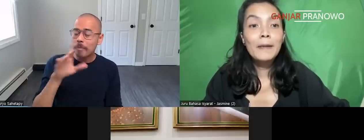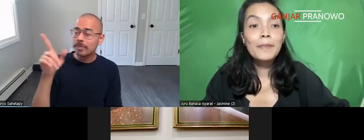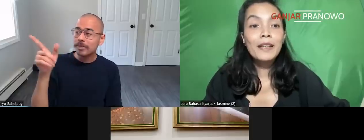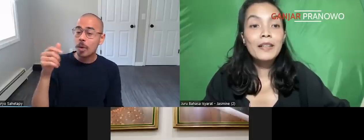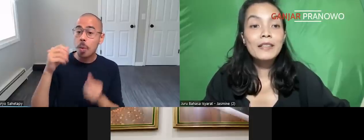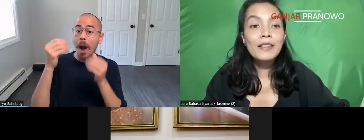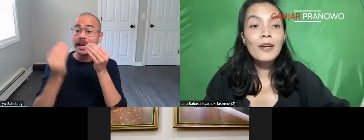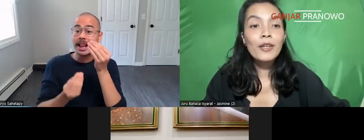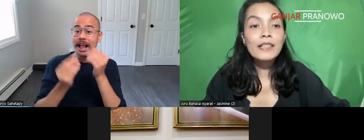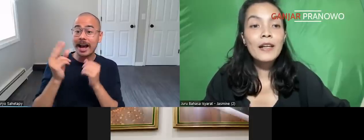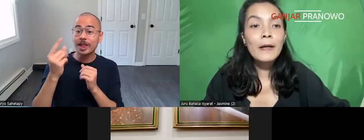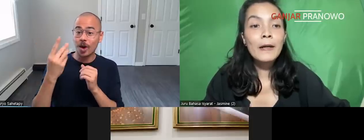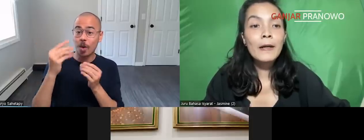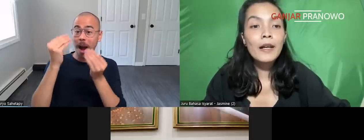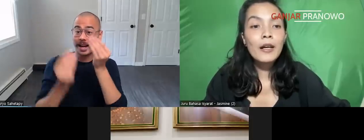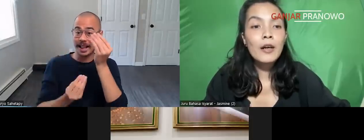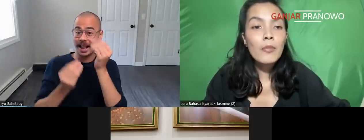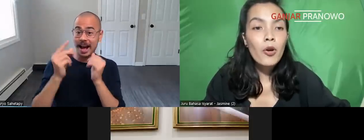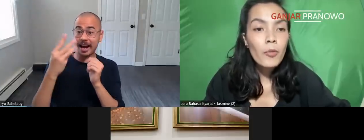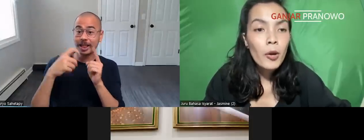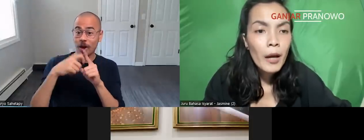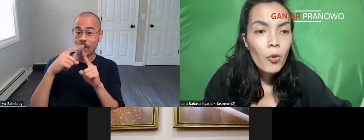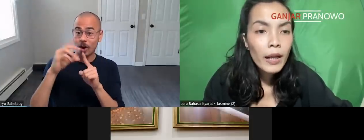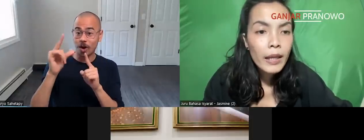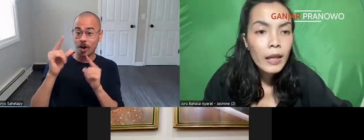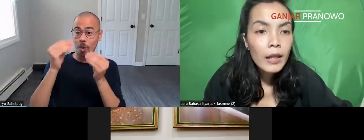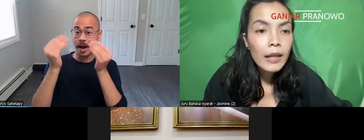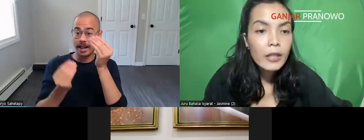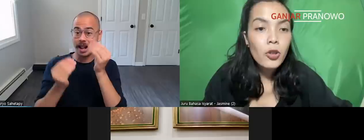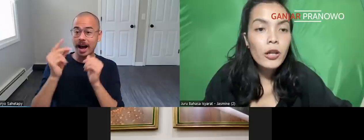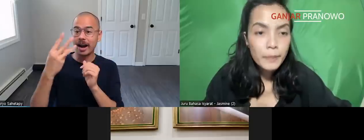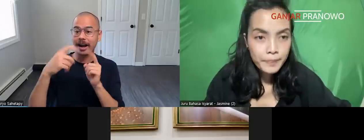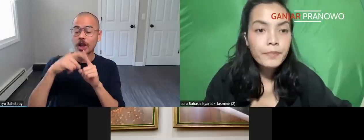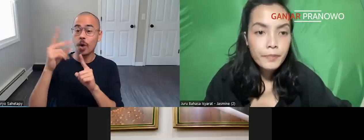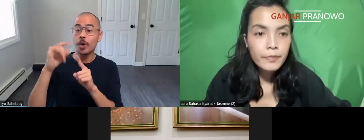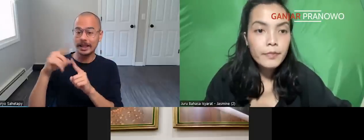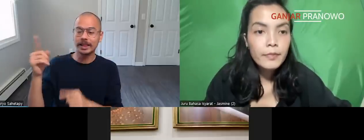Nah Oh ya saya ee Mau ngomong Pak Wakil